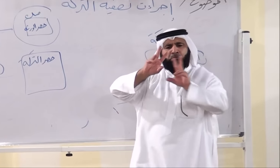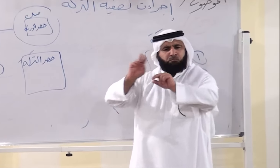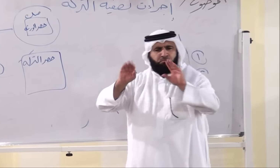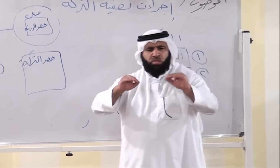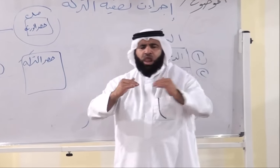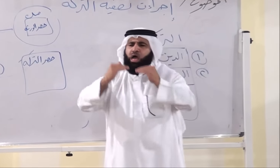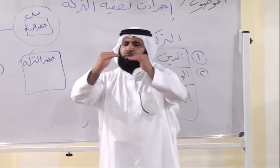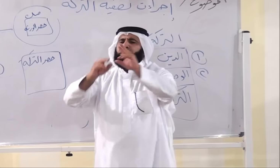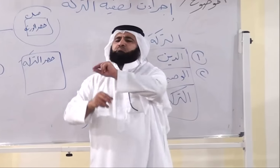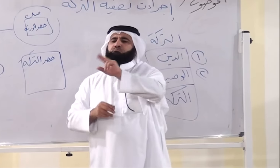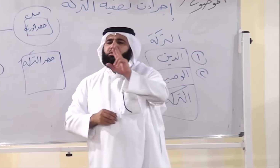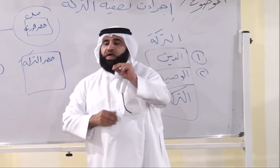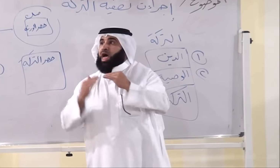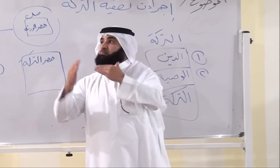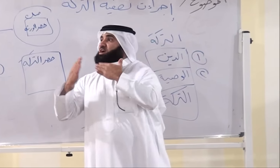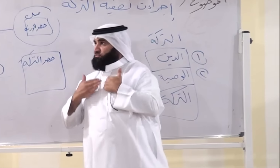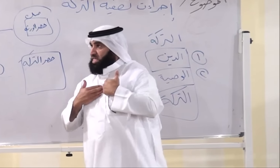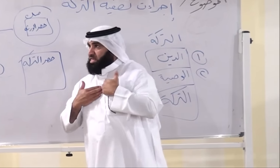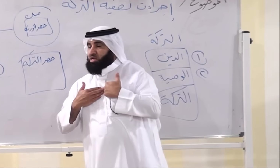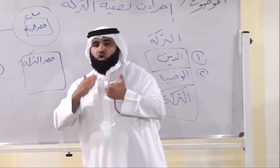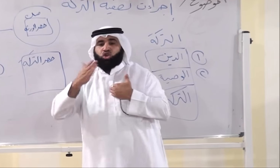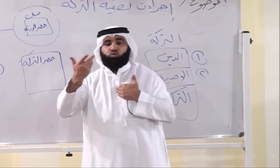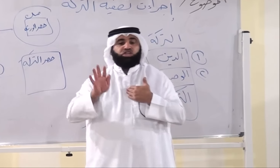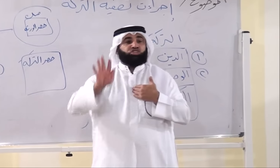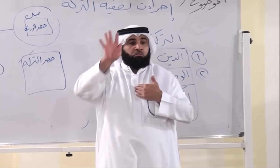ويؤخذ المتوسط.